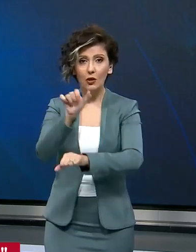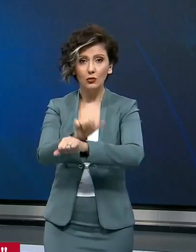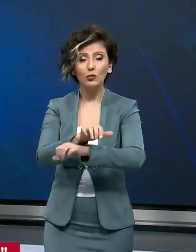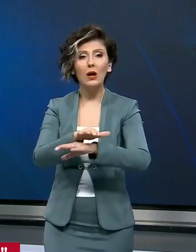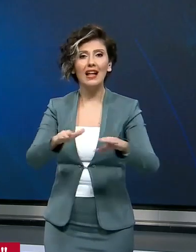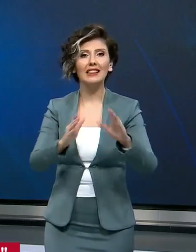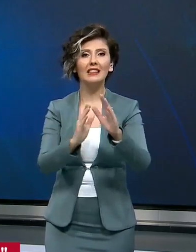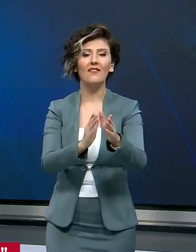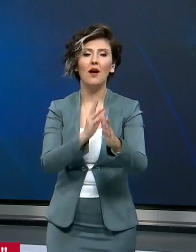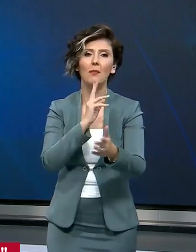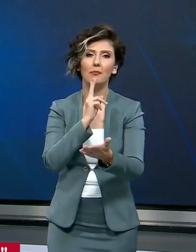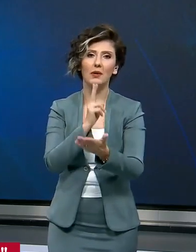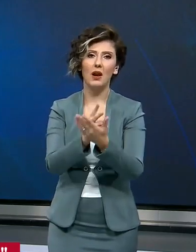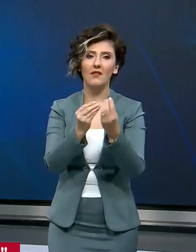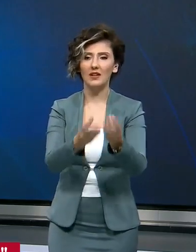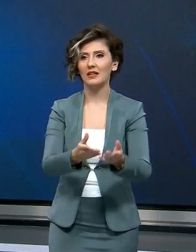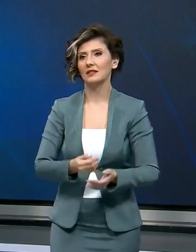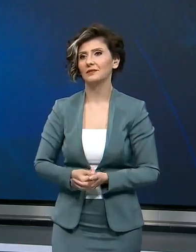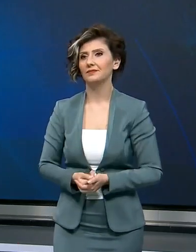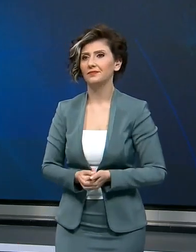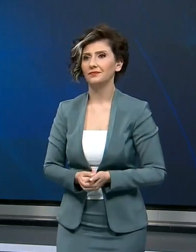tutukluluk halinin devamına hükmedildi.